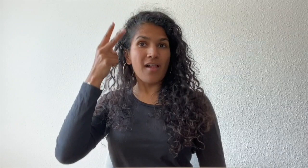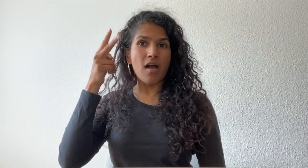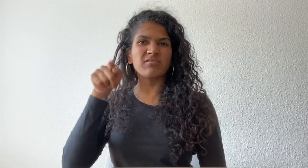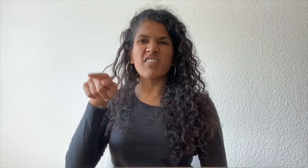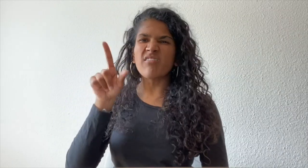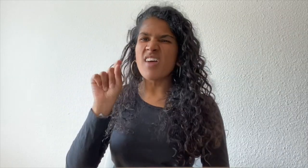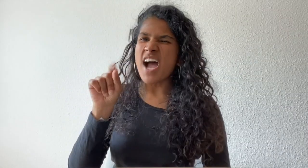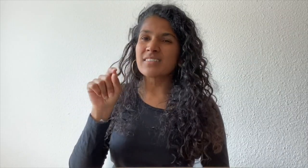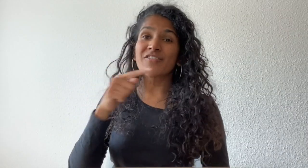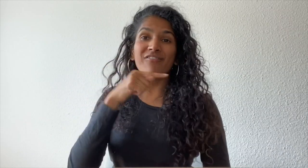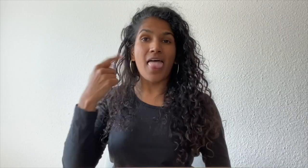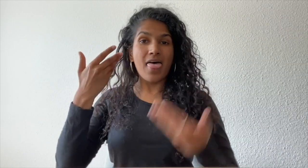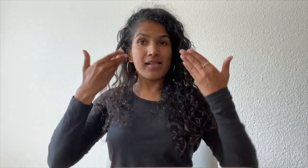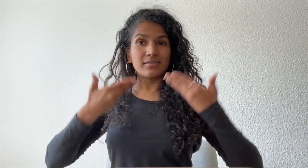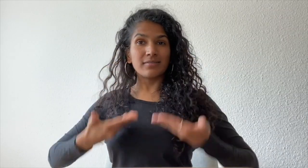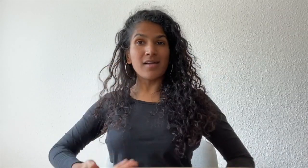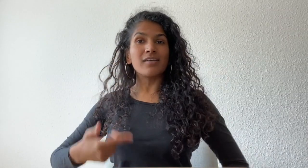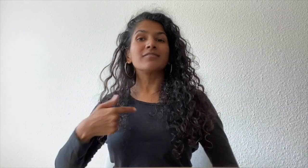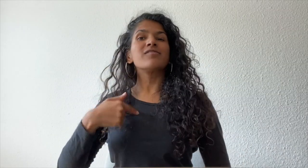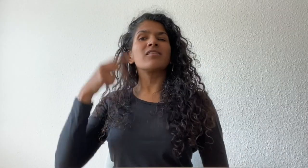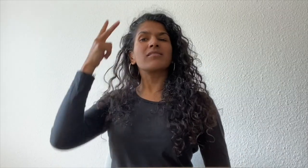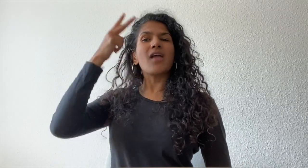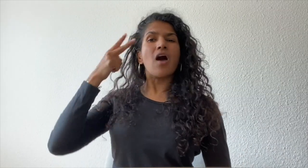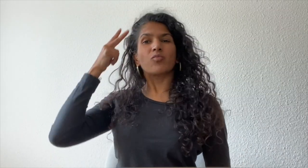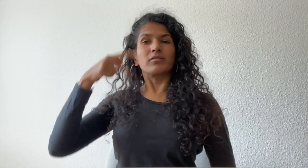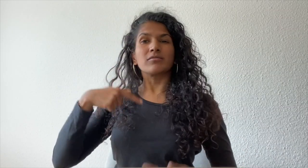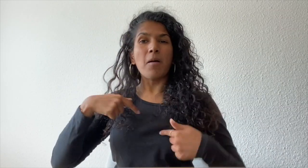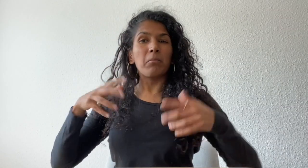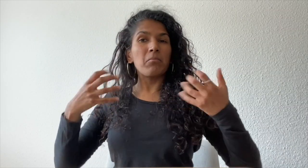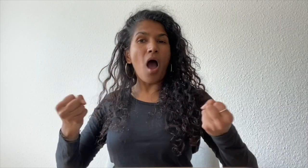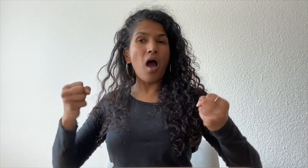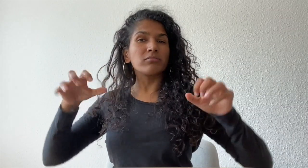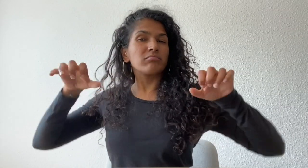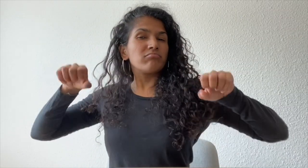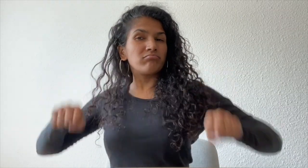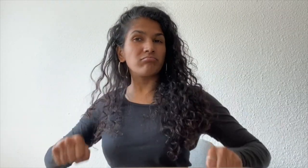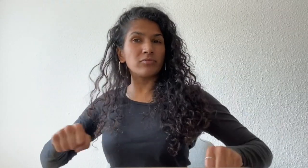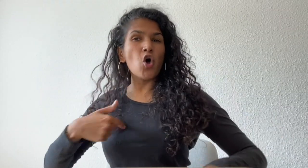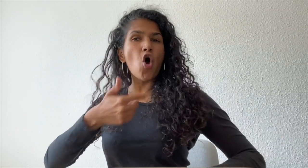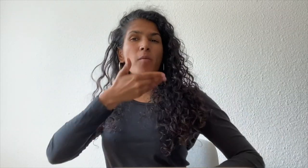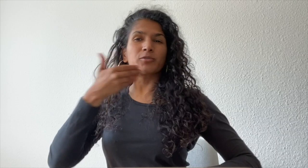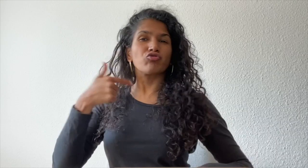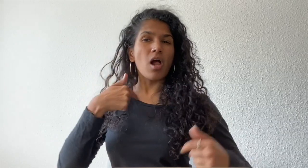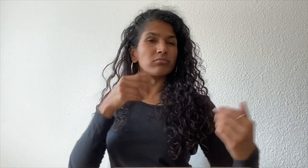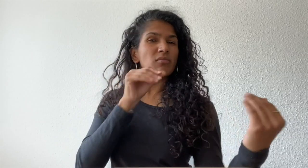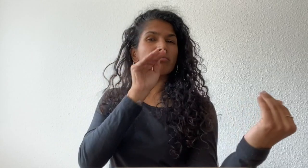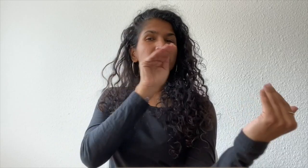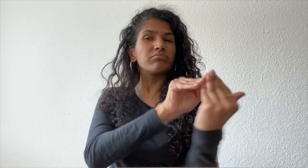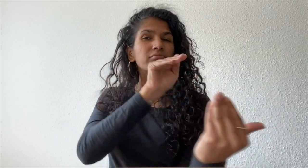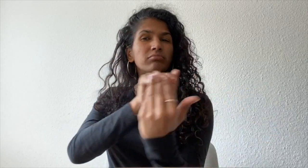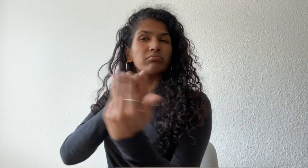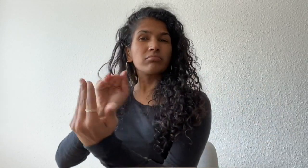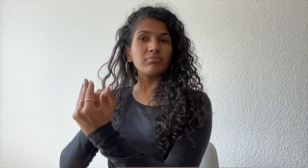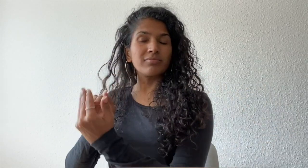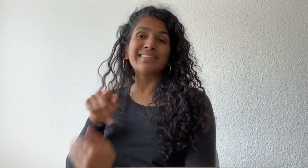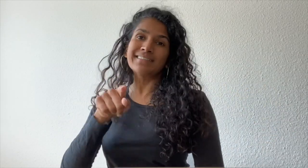zu beobachten. Das ist ein Nationalismus, der die eigenen nationalen Machtansprüche auch